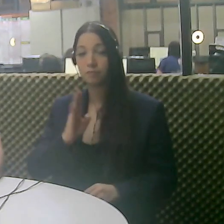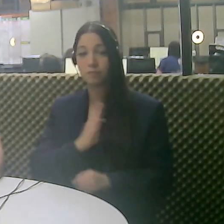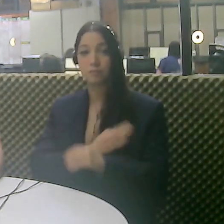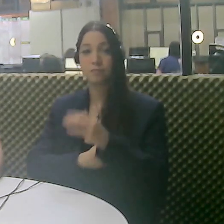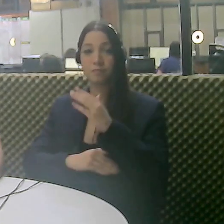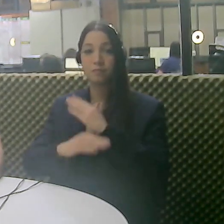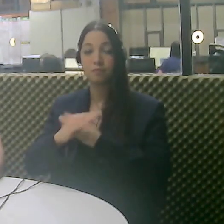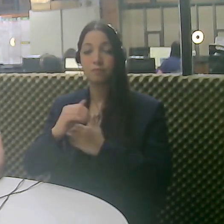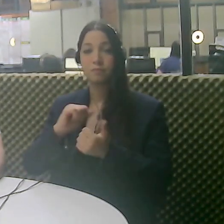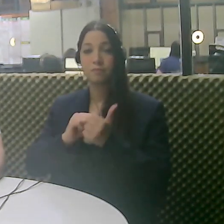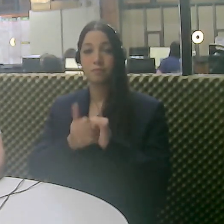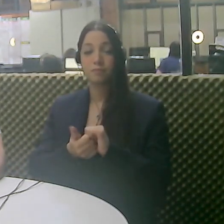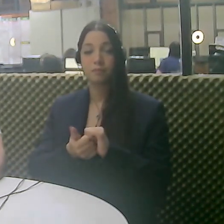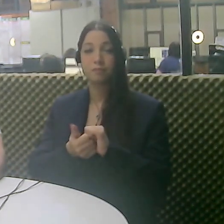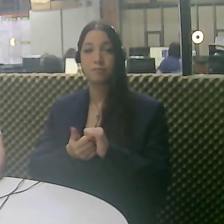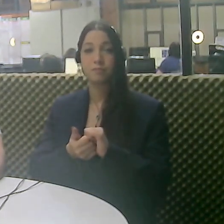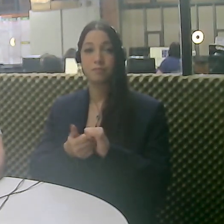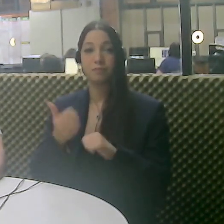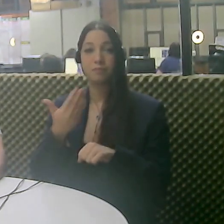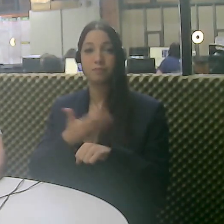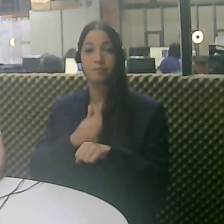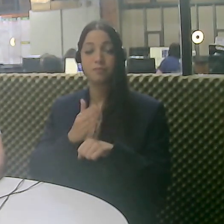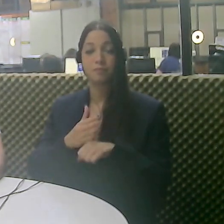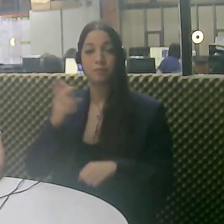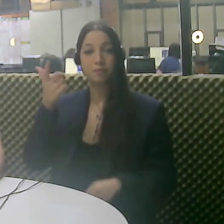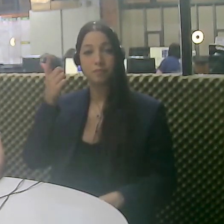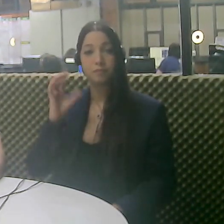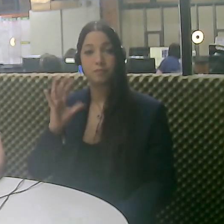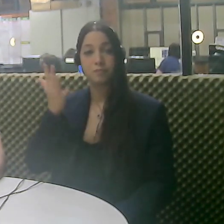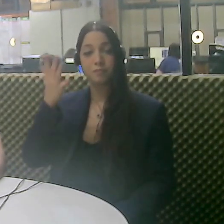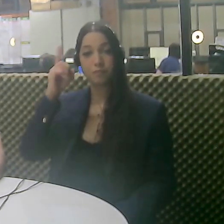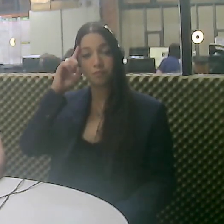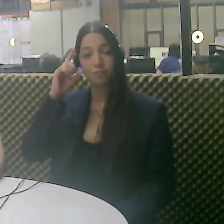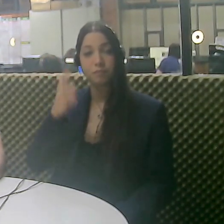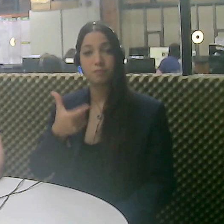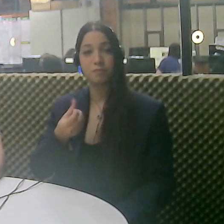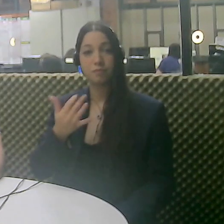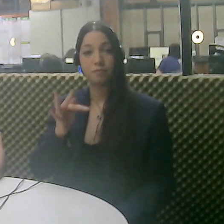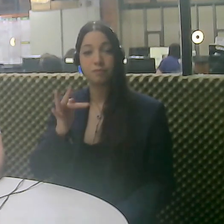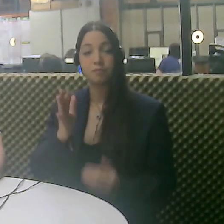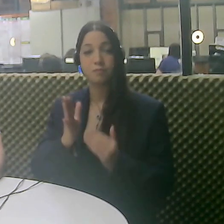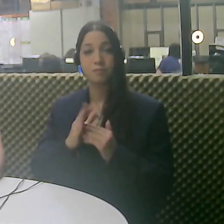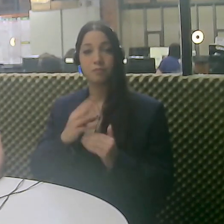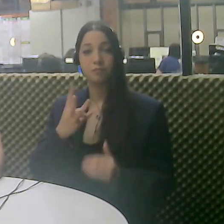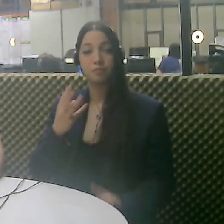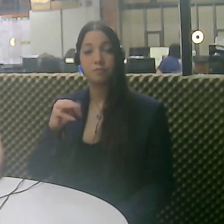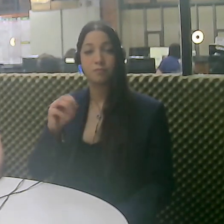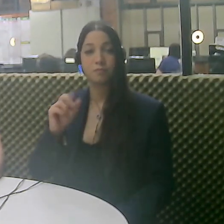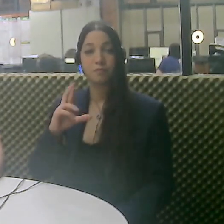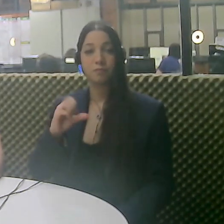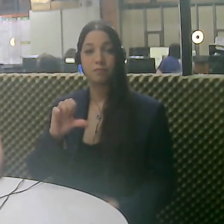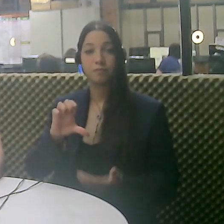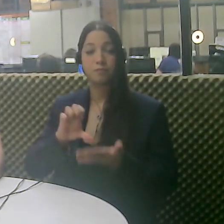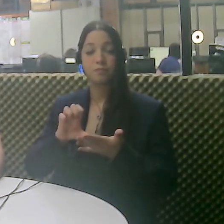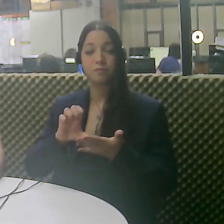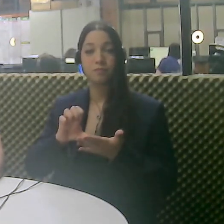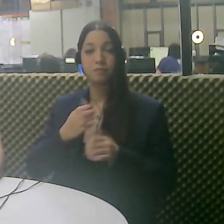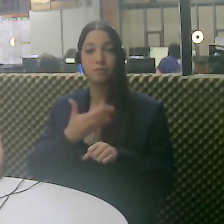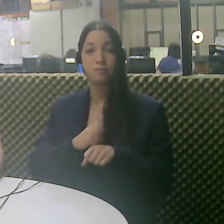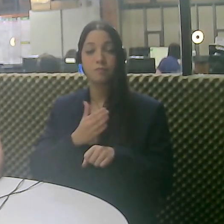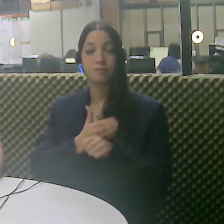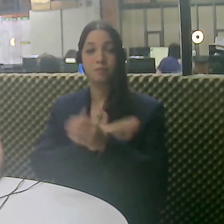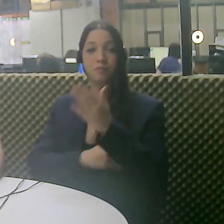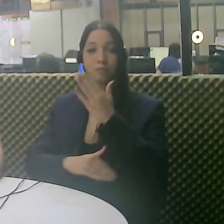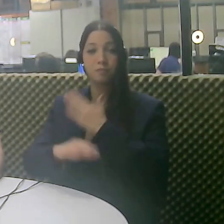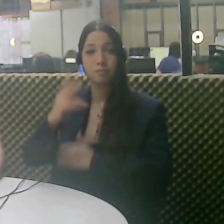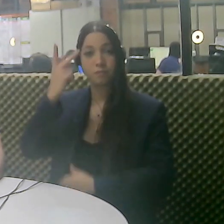Atletismo Paralímpico. O treino acontecerá entre os dias 26 de fevereiro e 3 de março no Centro de Treinamento Paralímpico em